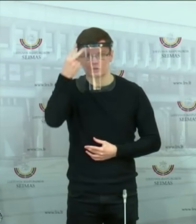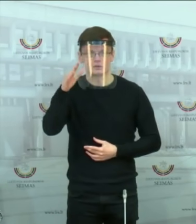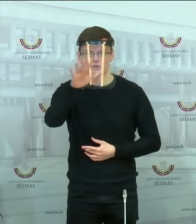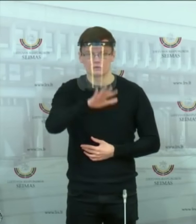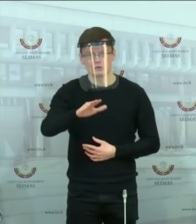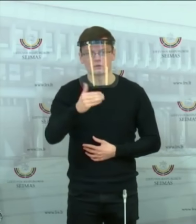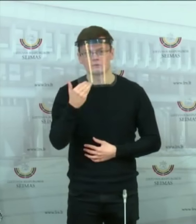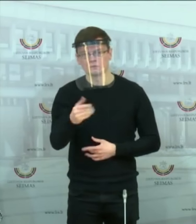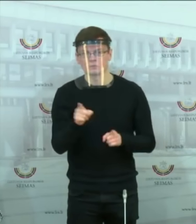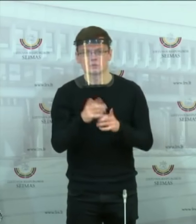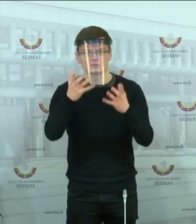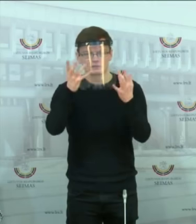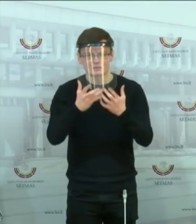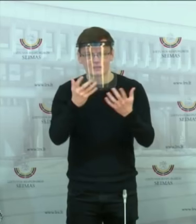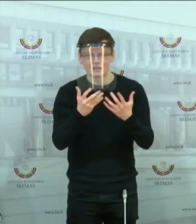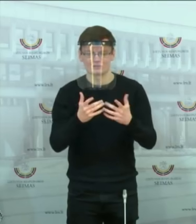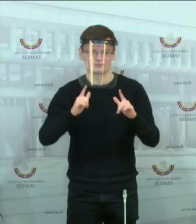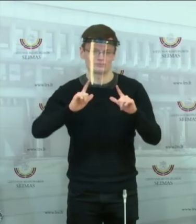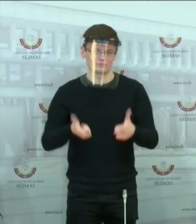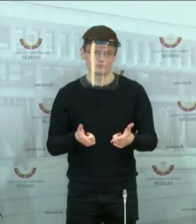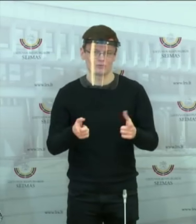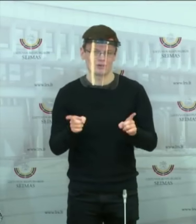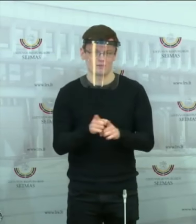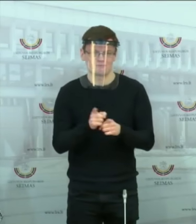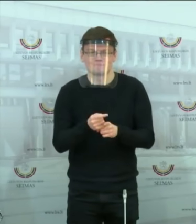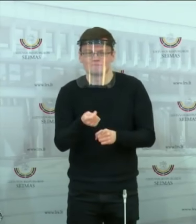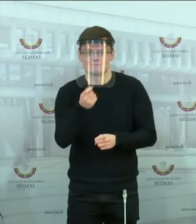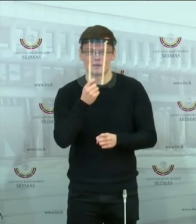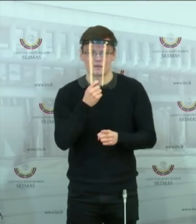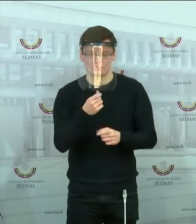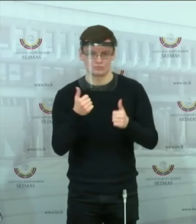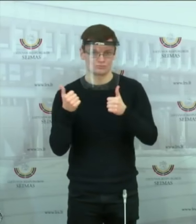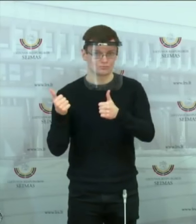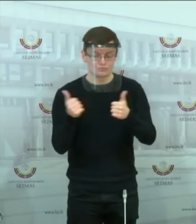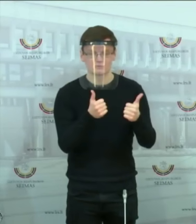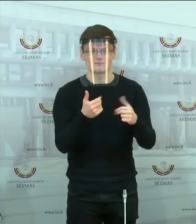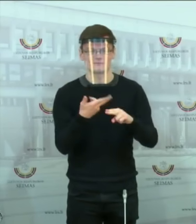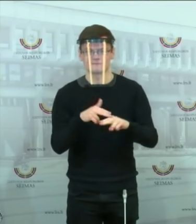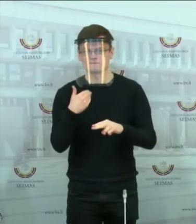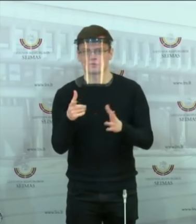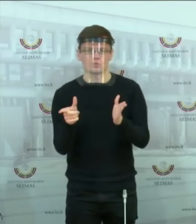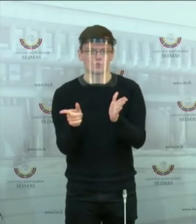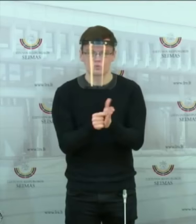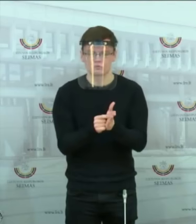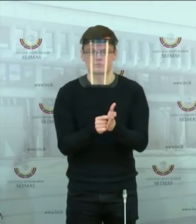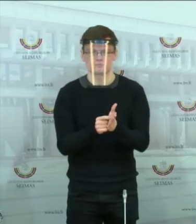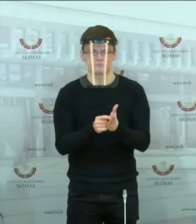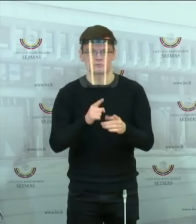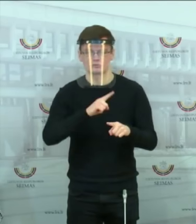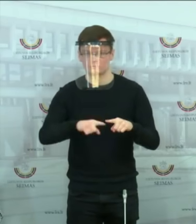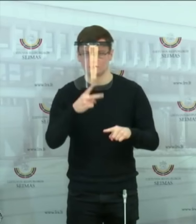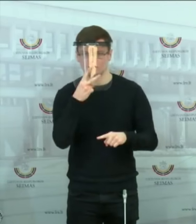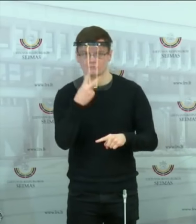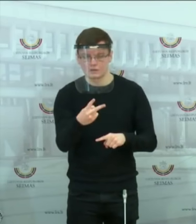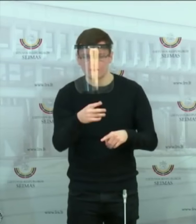Lietuvoje tie rodikliai yra tikrai, na, labiau optimistiniai, tai aš manau, kad mes privalom tiesiog reaguoti